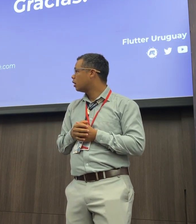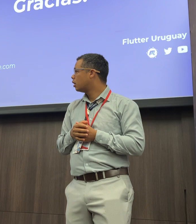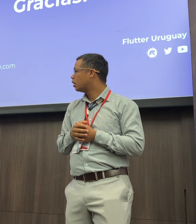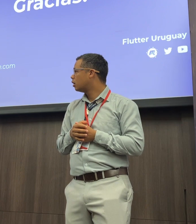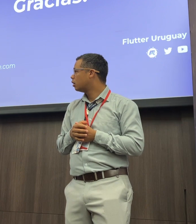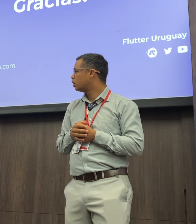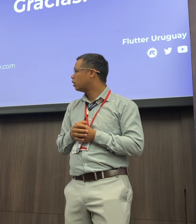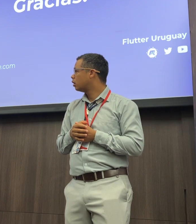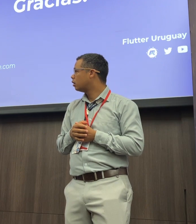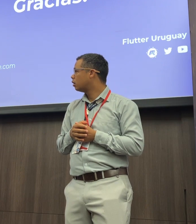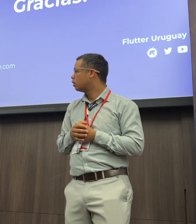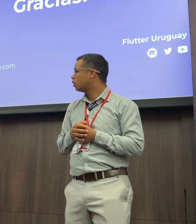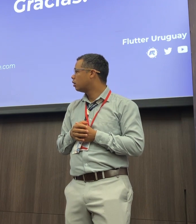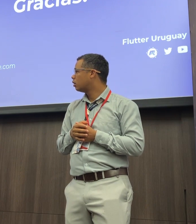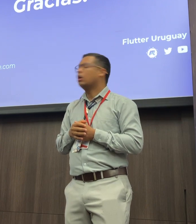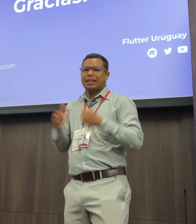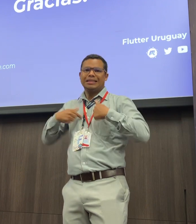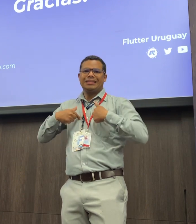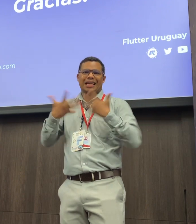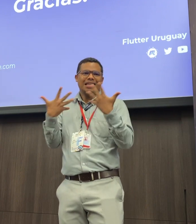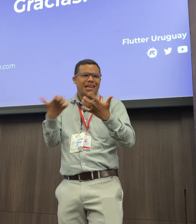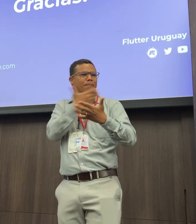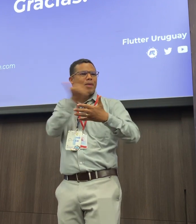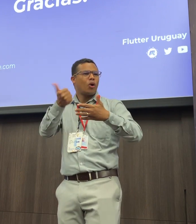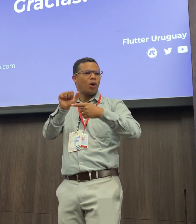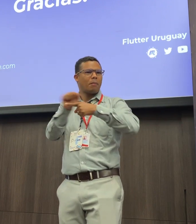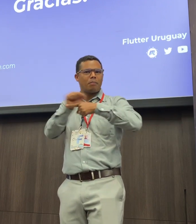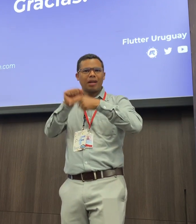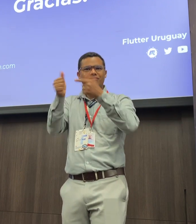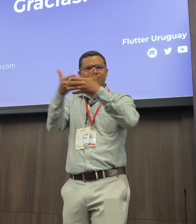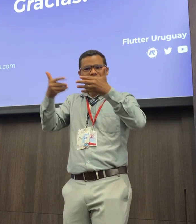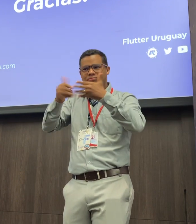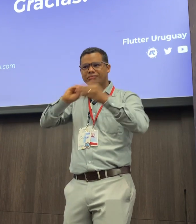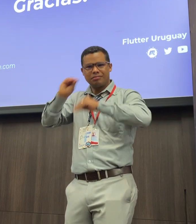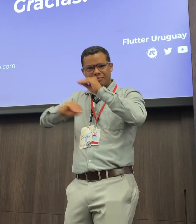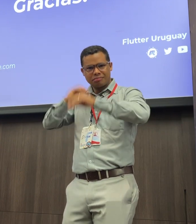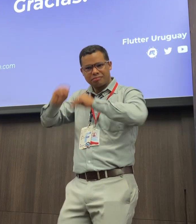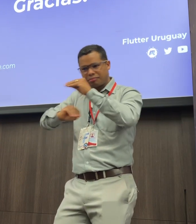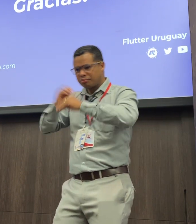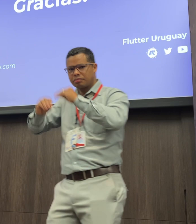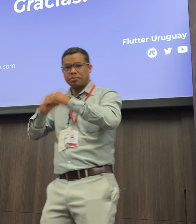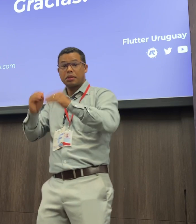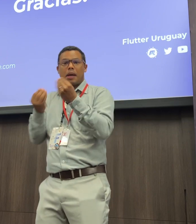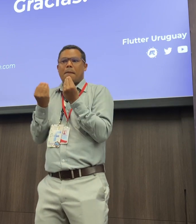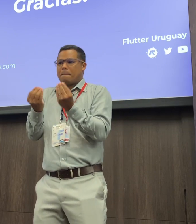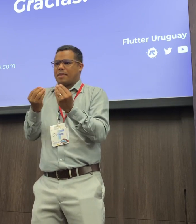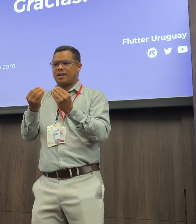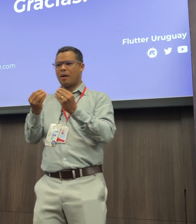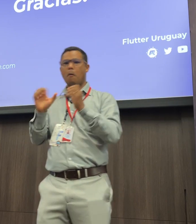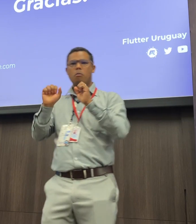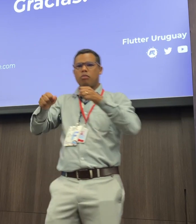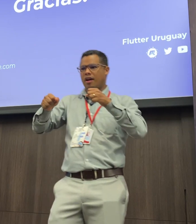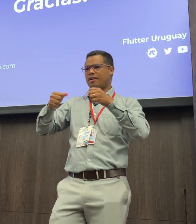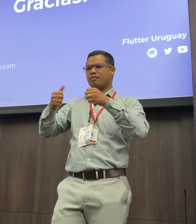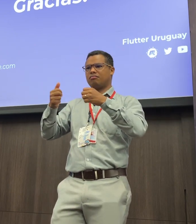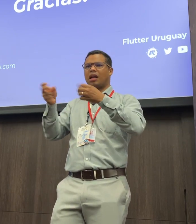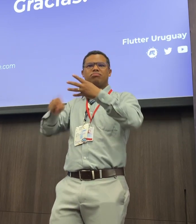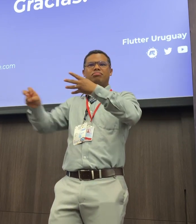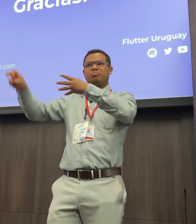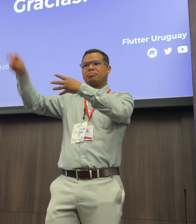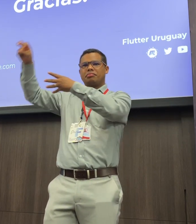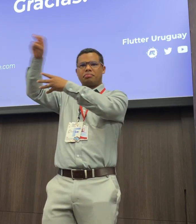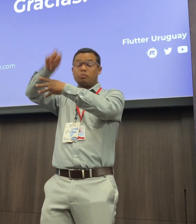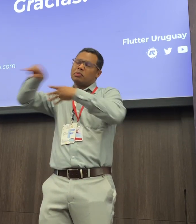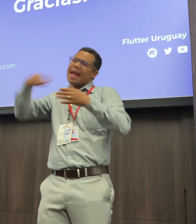GitHub, quería dejarlo como con las mejores prácticas, un poco para también ver cómo se puede hacer esto de manera más escalable, un ejemplo simple, pero después